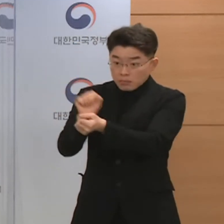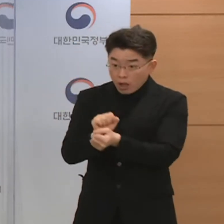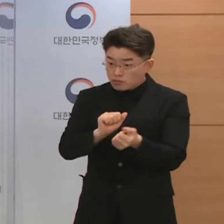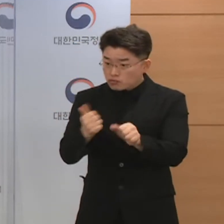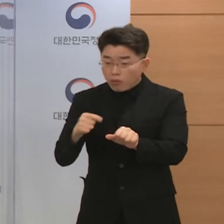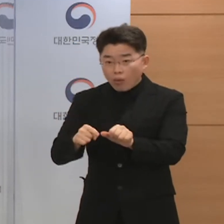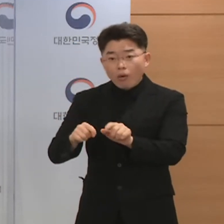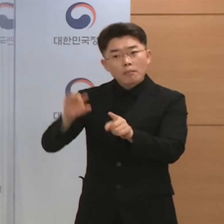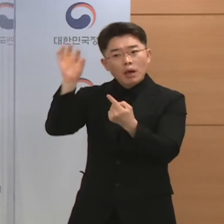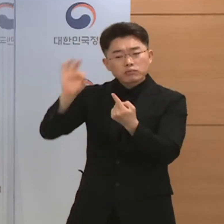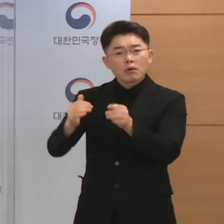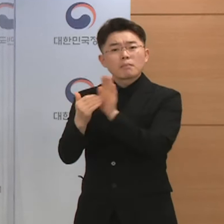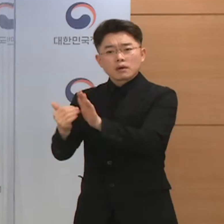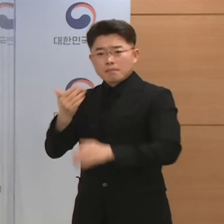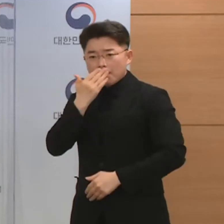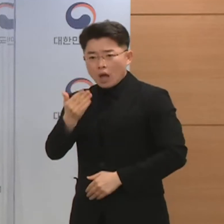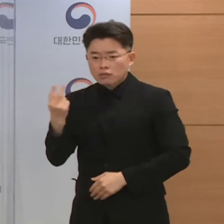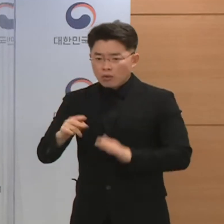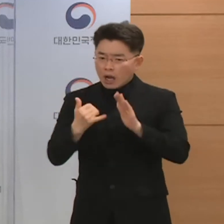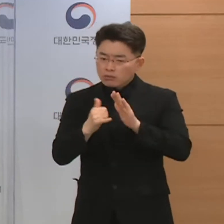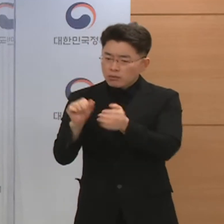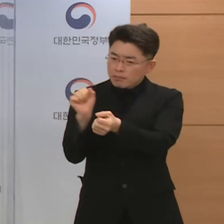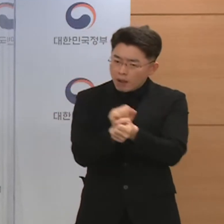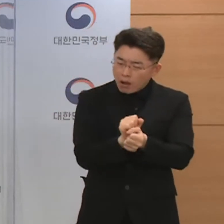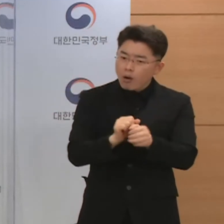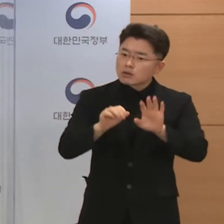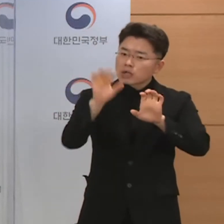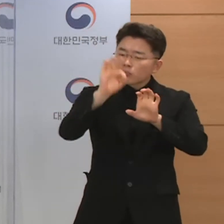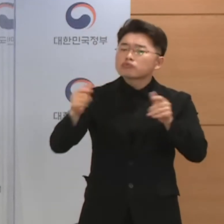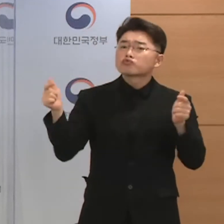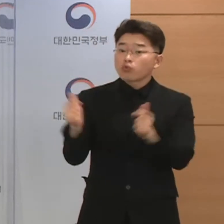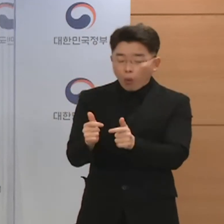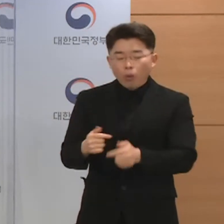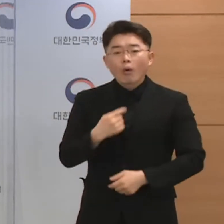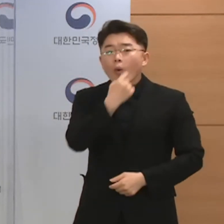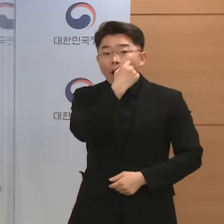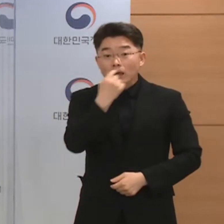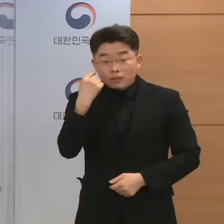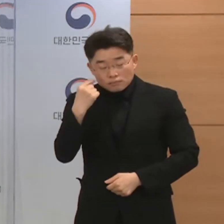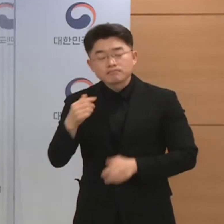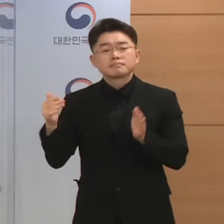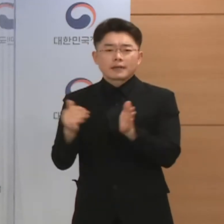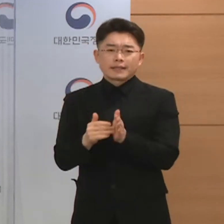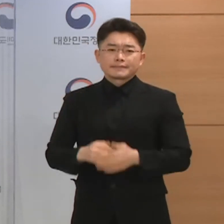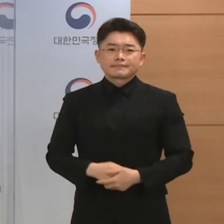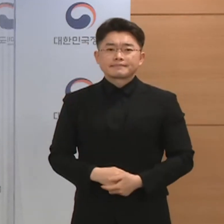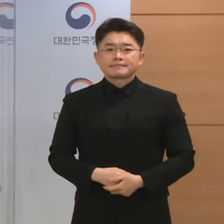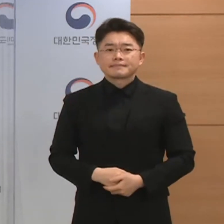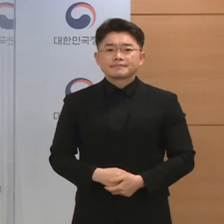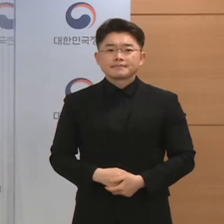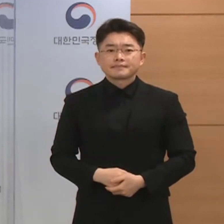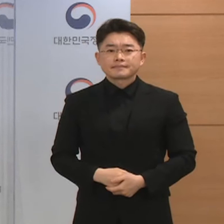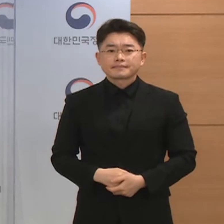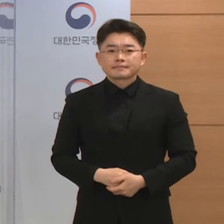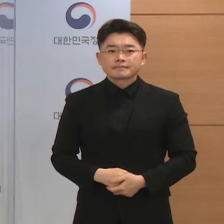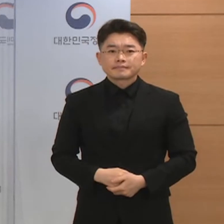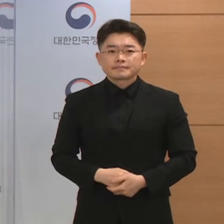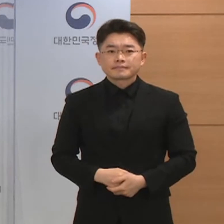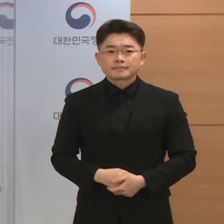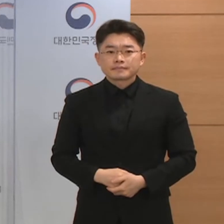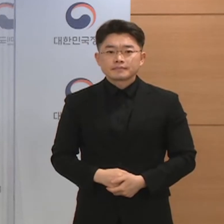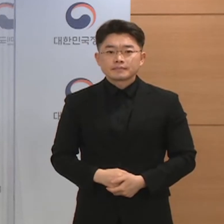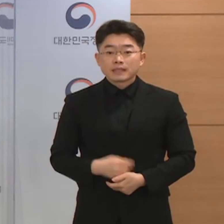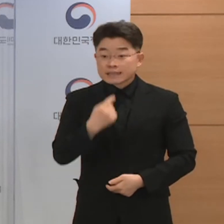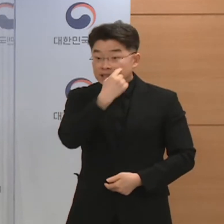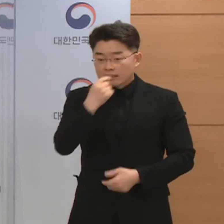가족 간 감염 45% 감소 등의 효과가 나타난다고 과학적인 연구 결과가 있었습니다. 이를 근거를 토대로